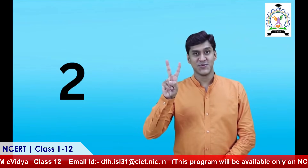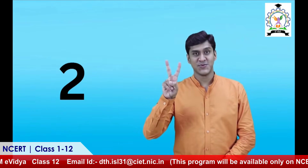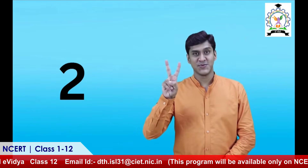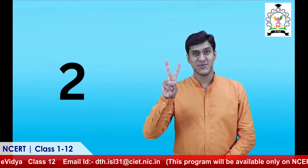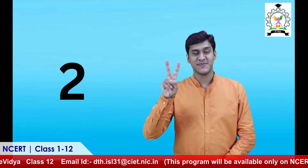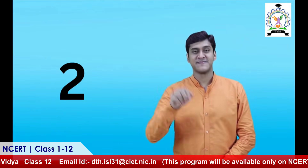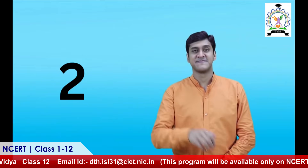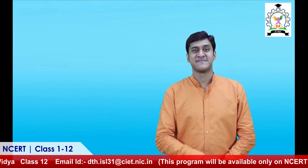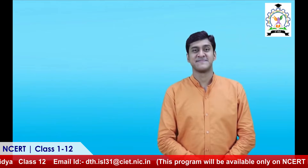2